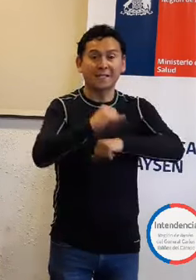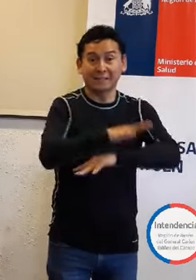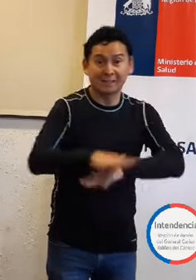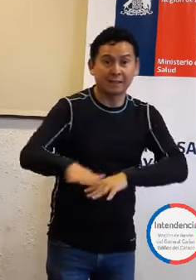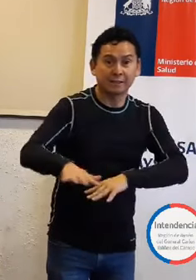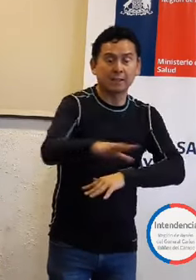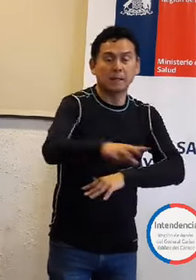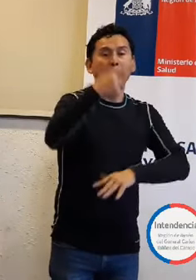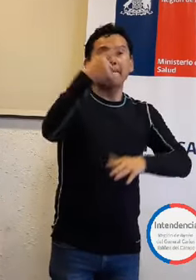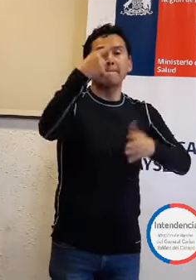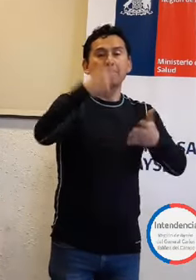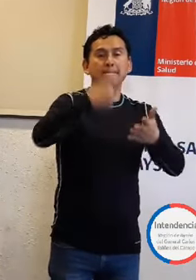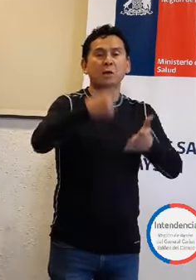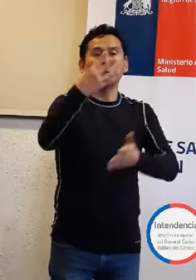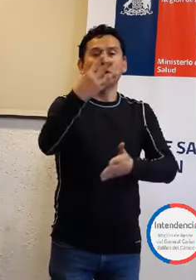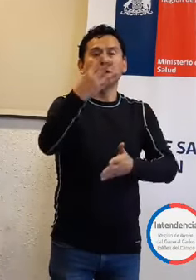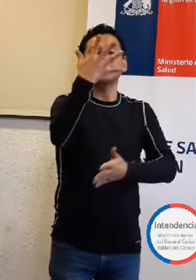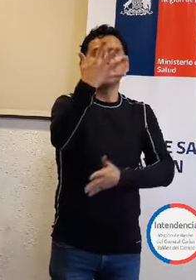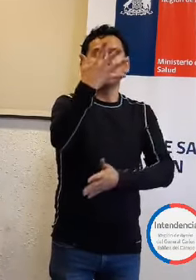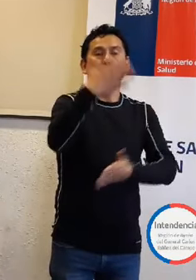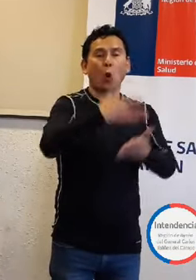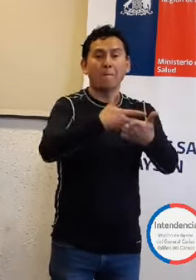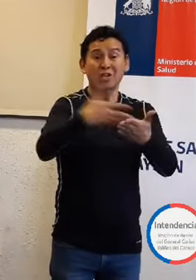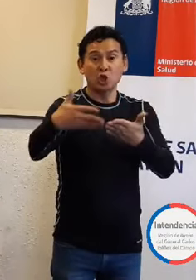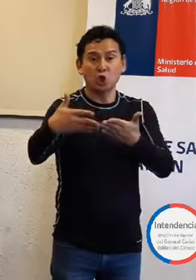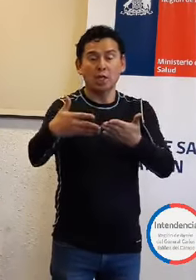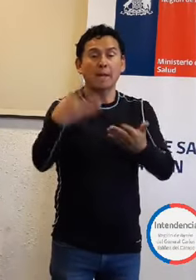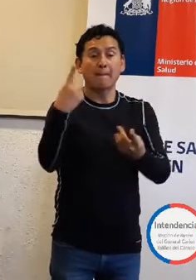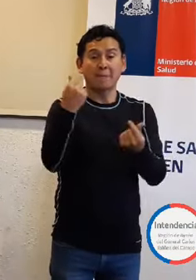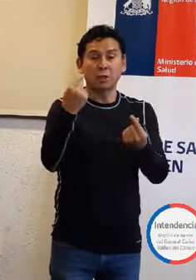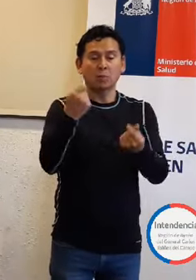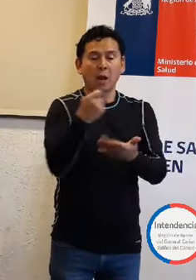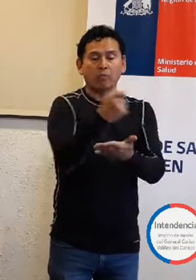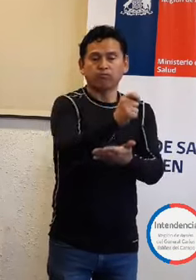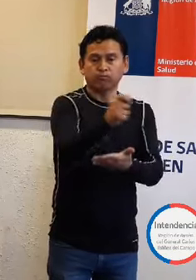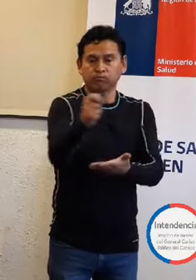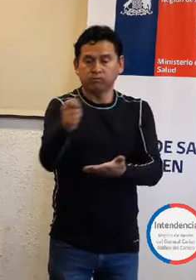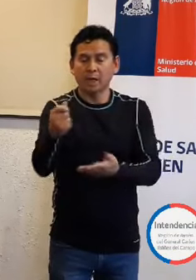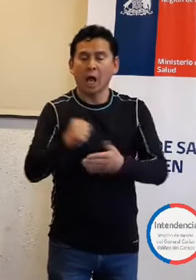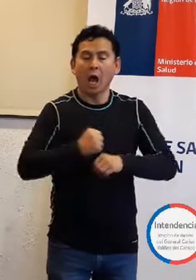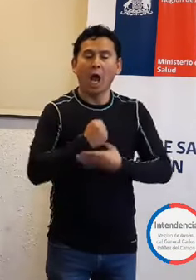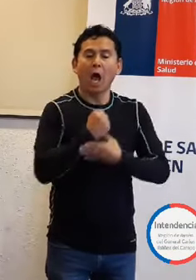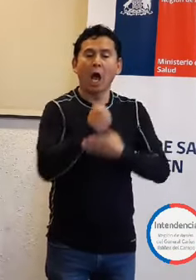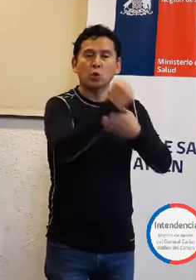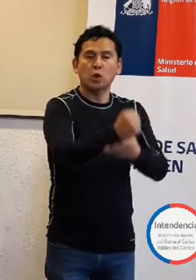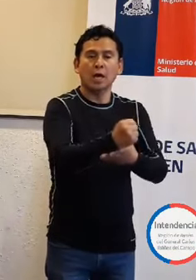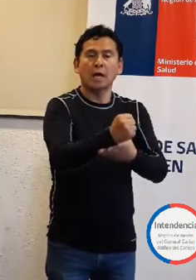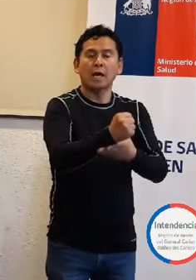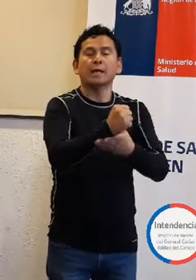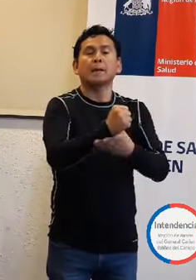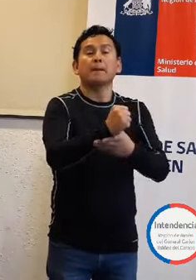por 1.045 millones de pesos el cual está destinado a contribuir a aquellos pequeños